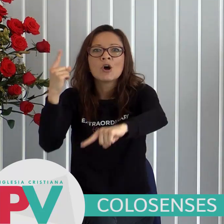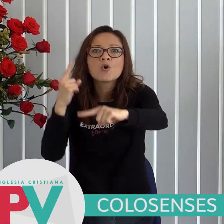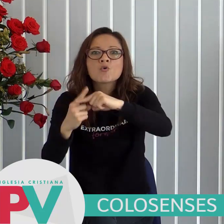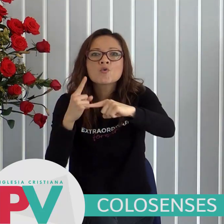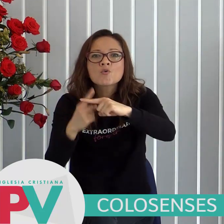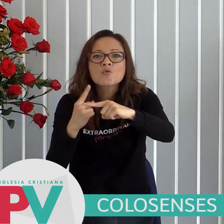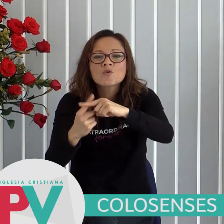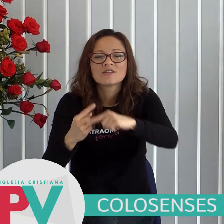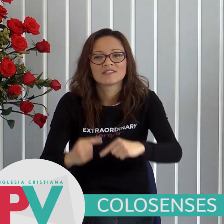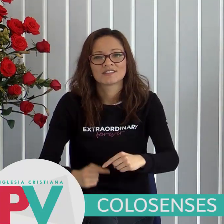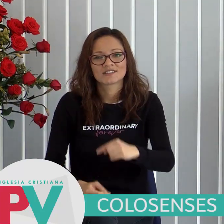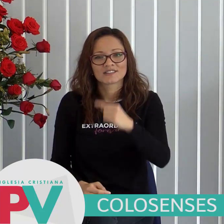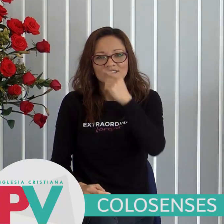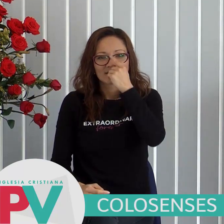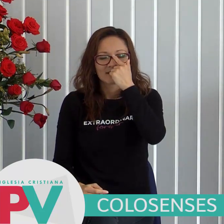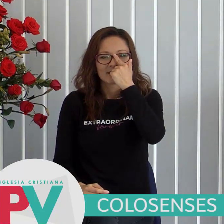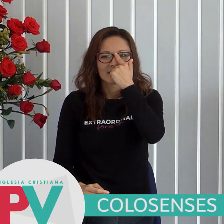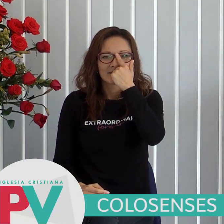la cruz.